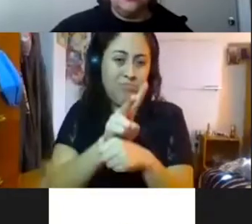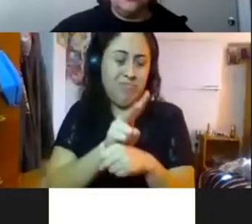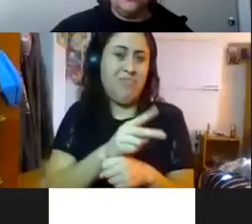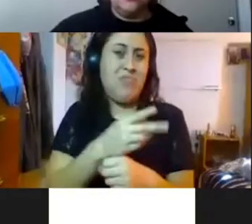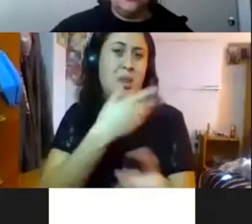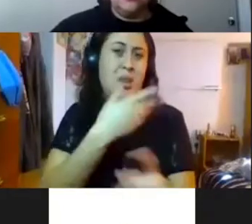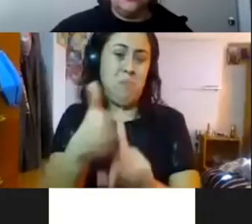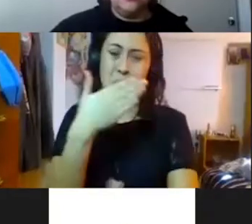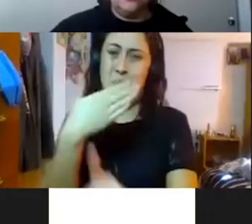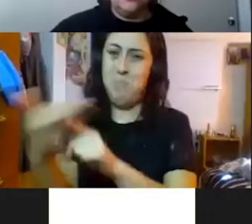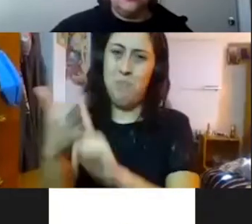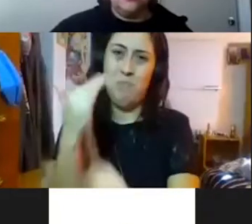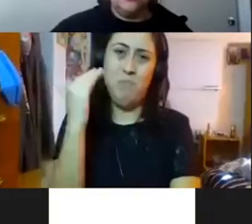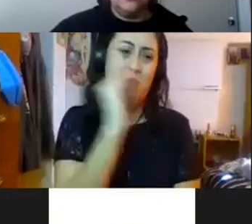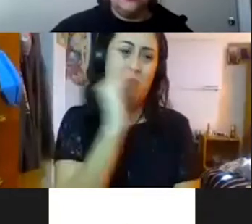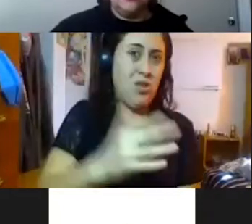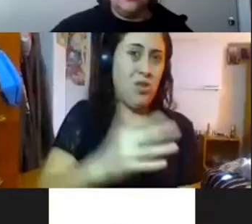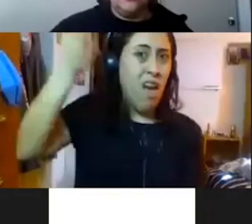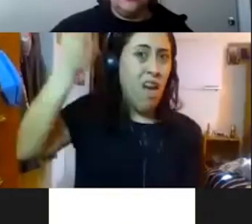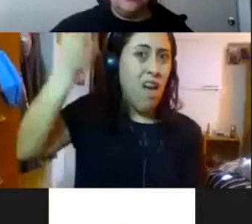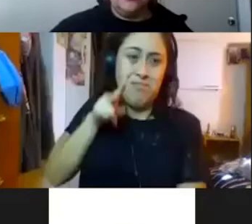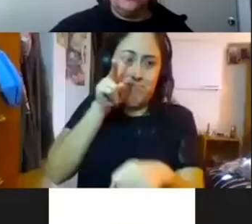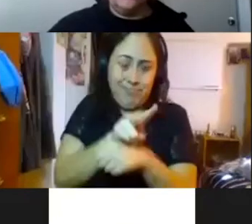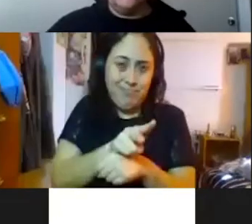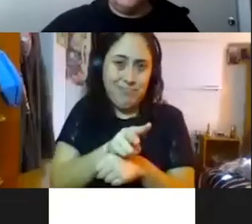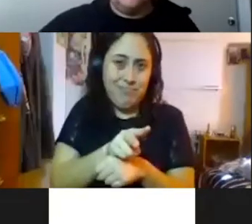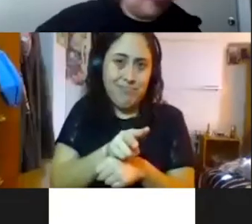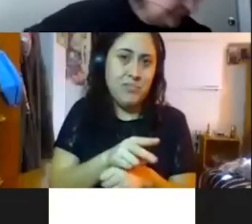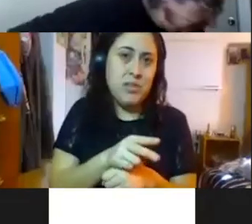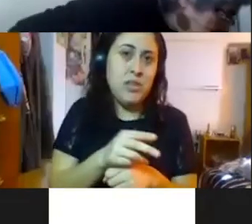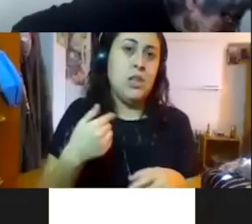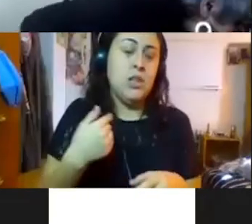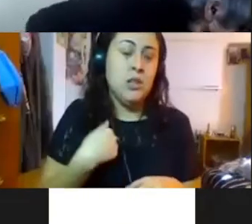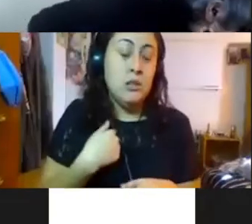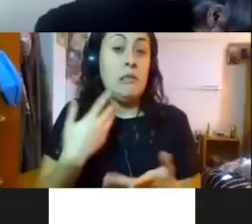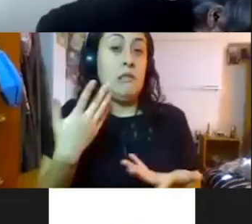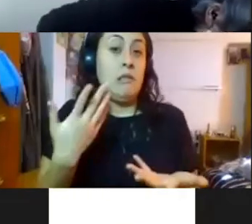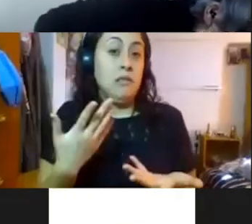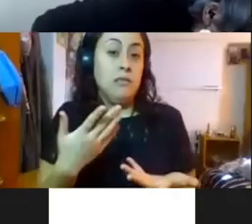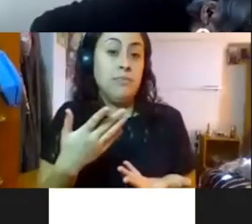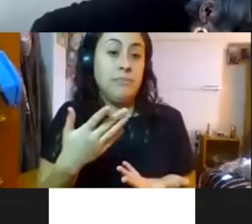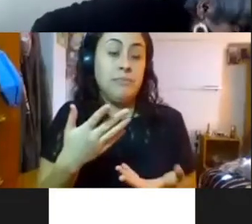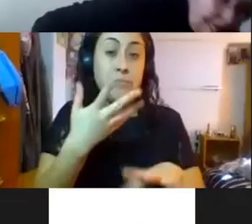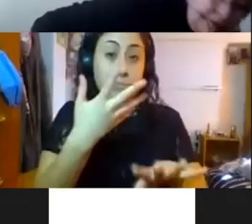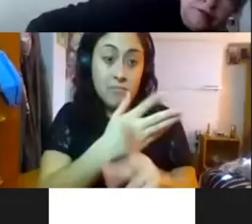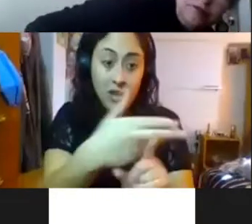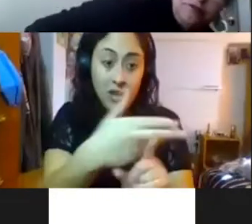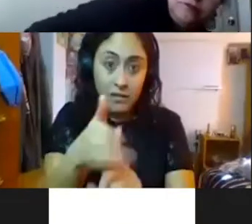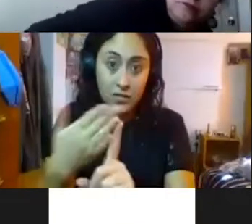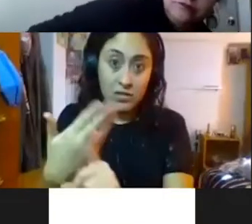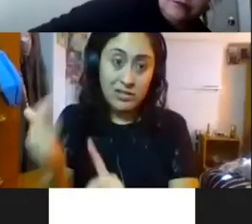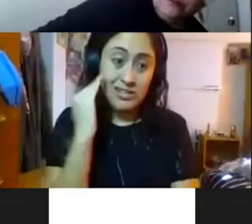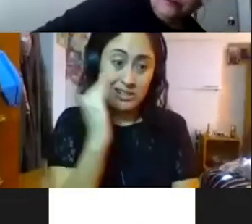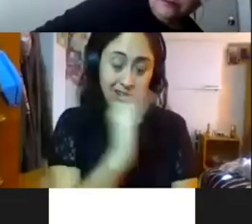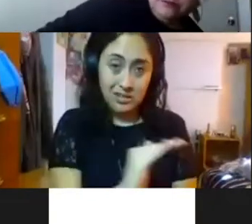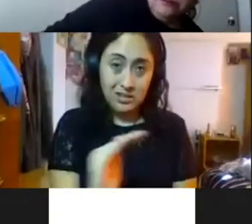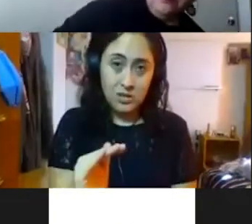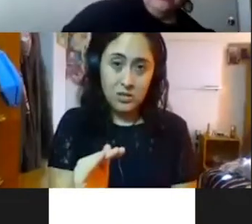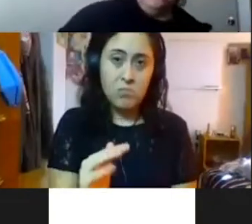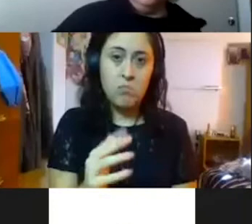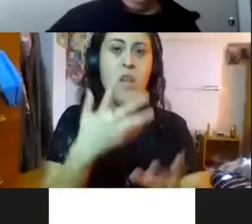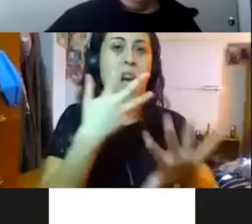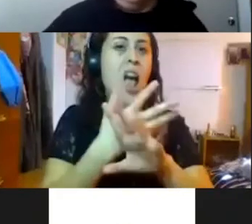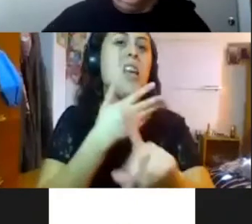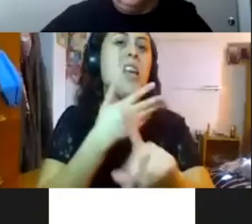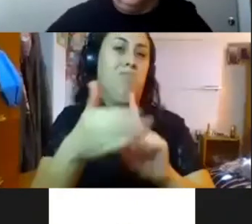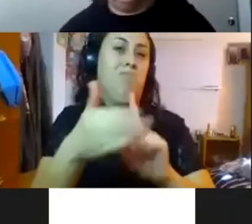físico. Por lo tanto, uno asume que detrás de ese maltrato infantil físico también hay maltrato